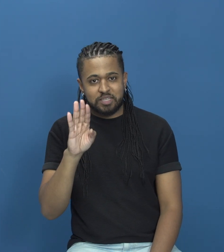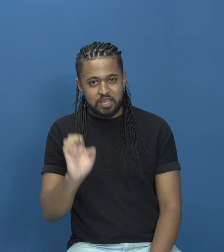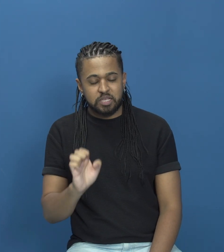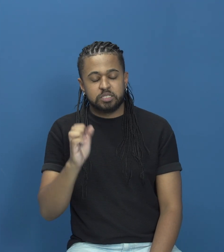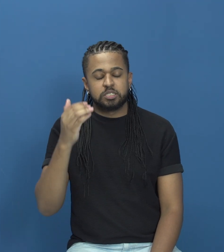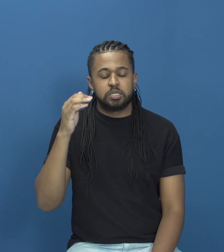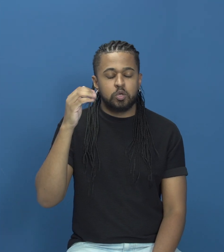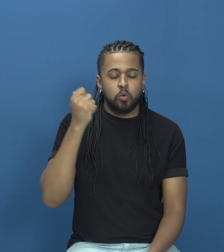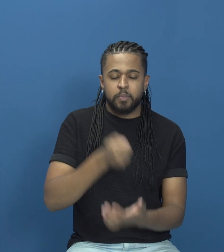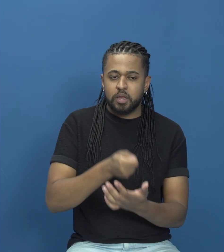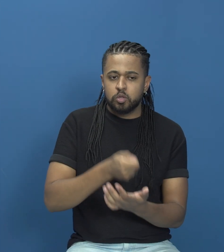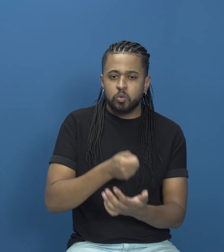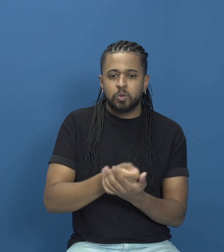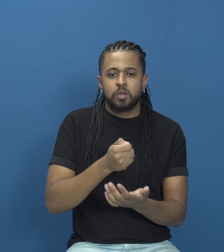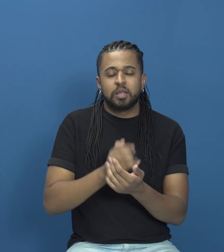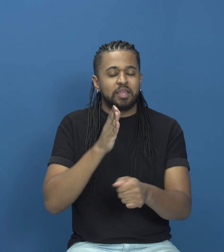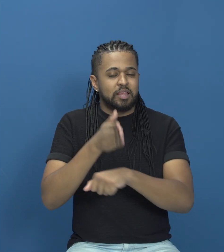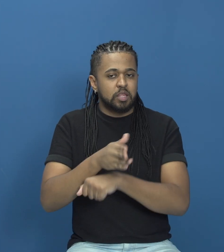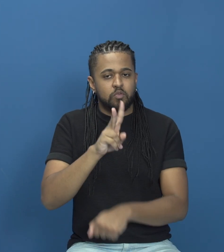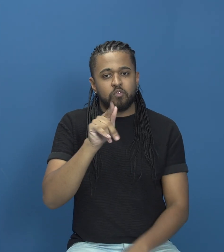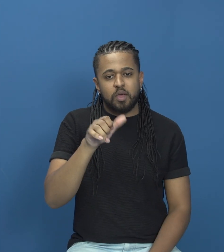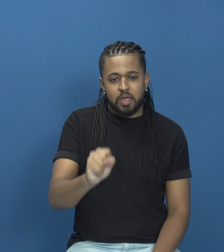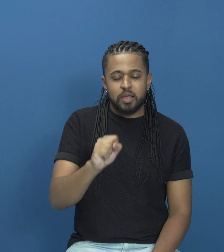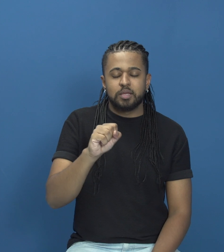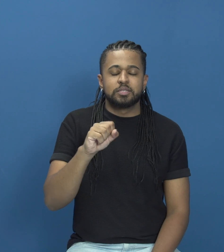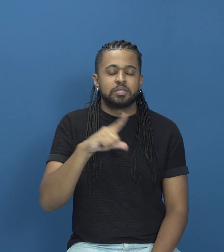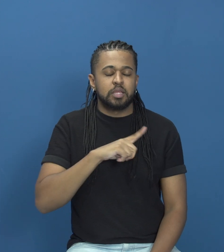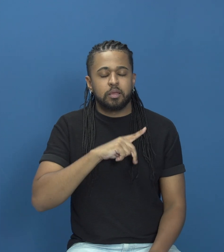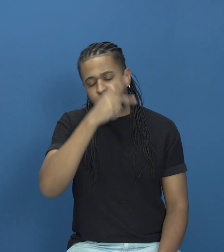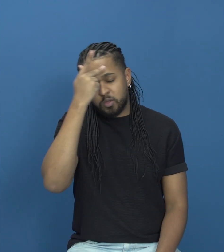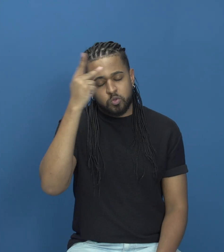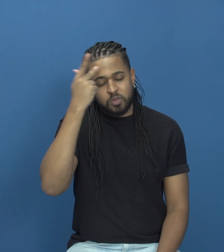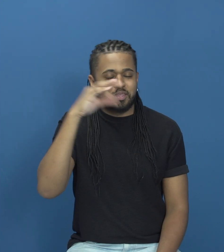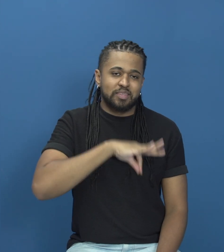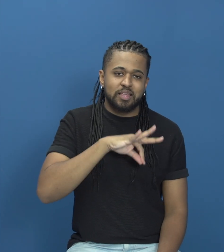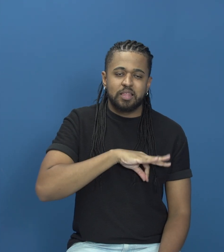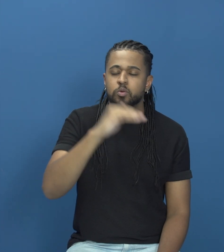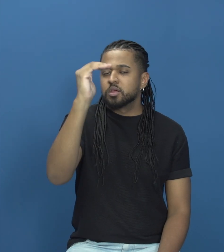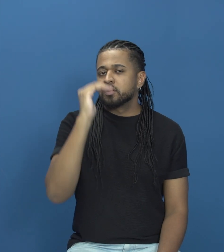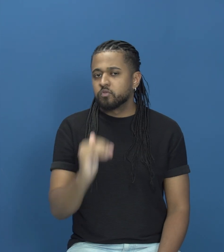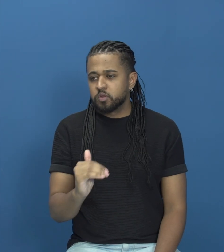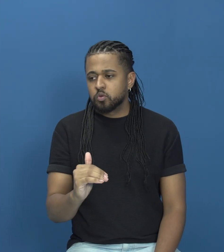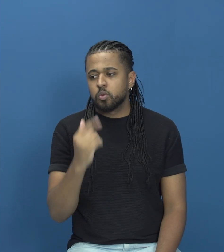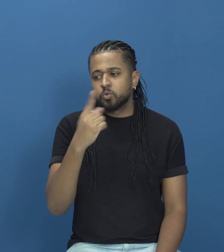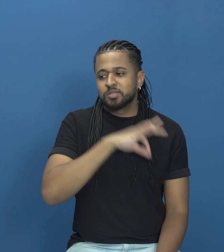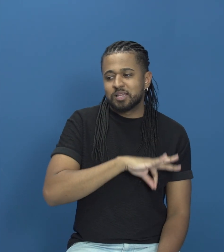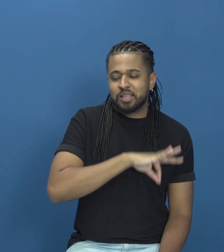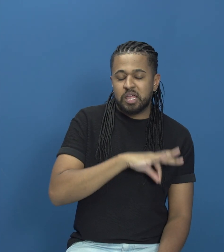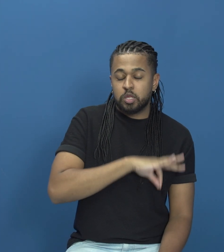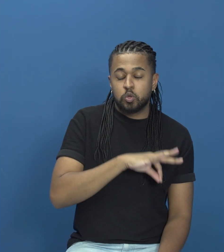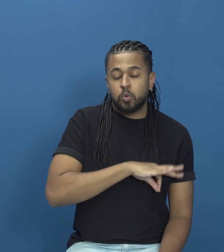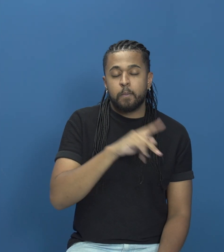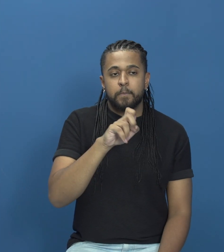informações obrigatórias para ingresso nas vagas reservadas a pessoas com renda familiar inferior a um salário